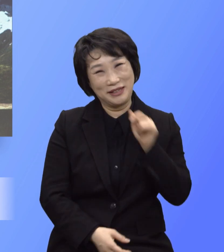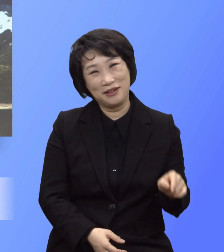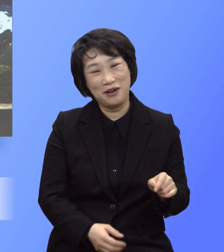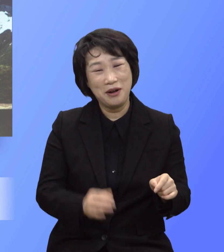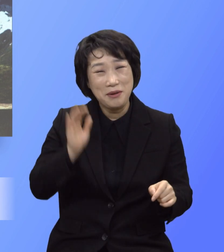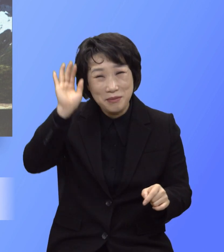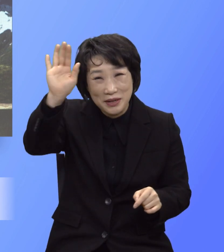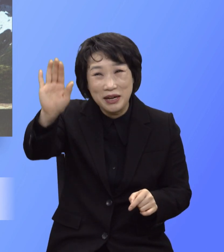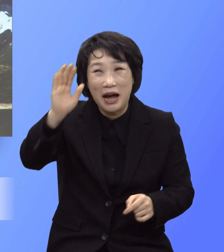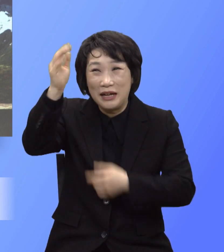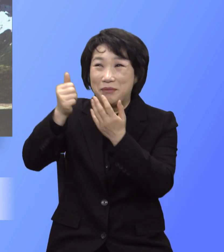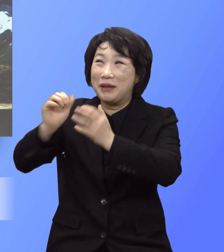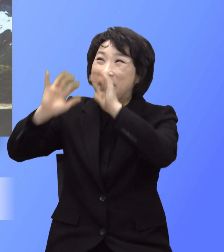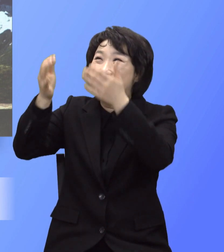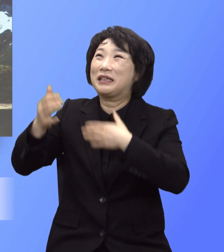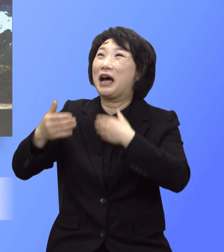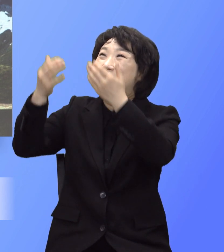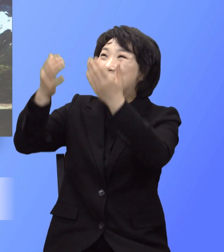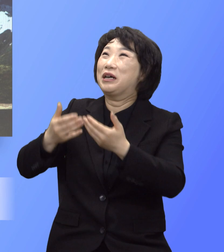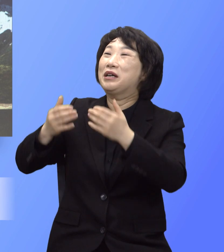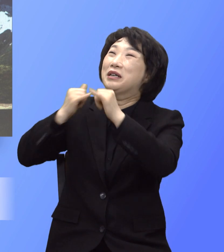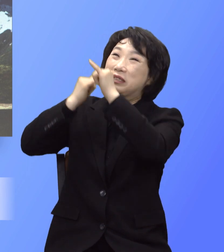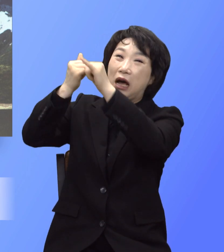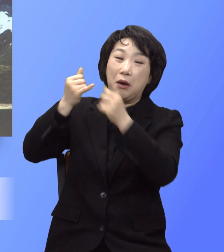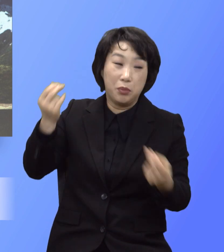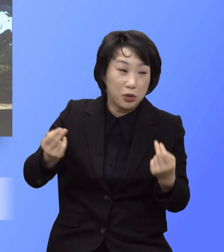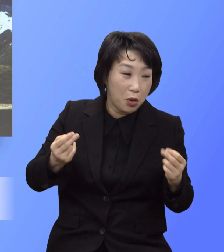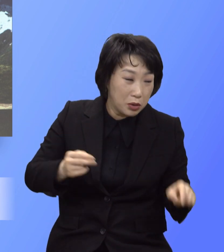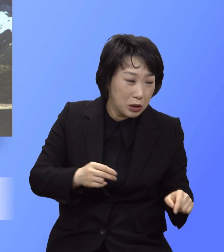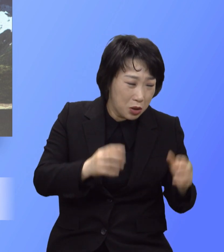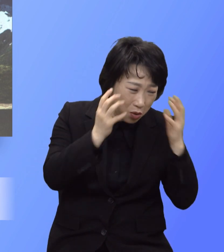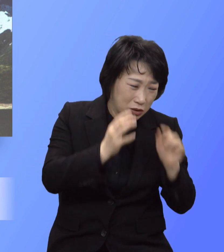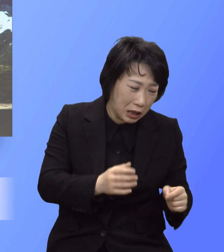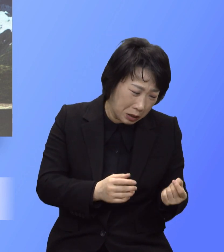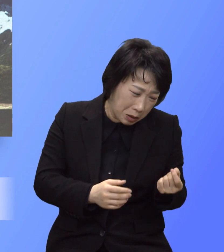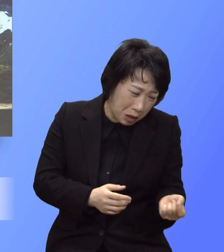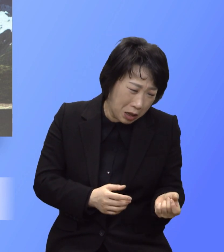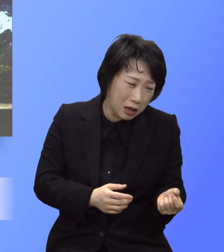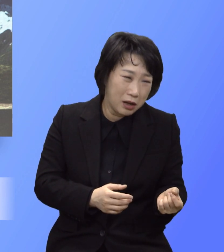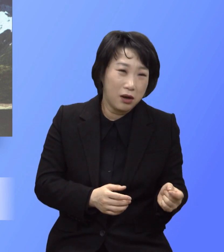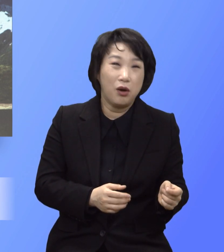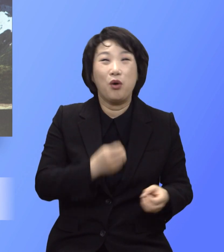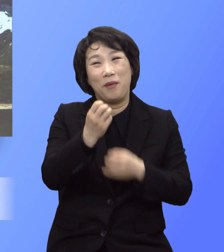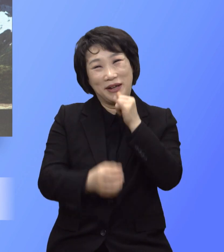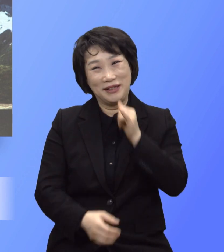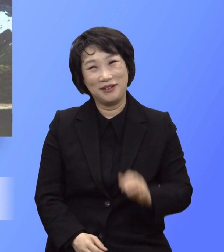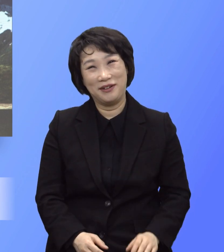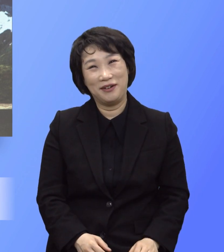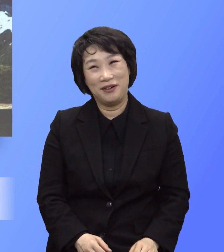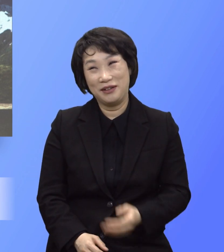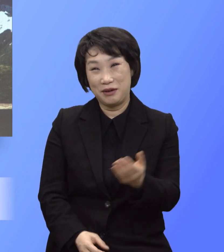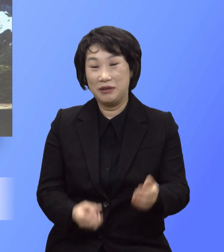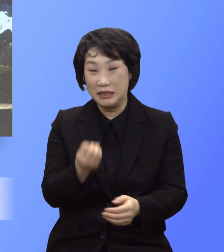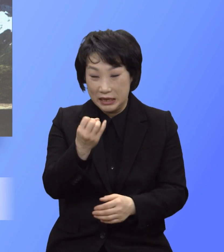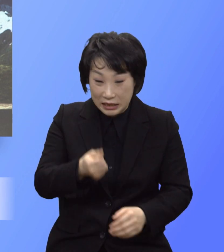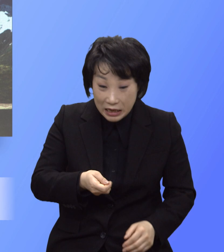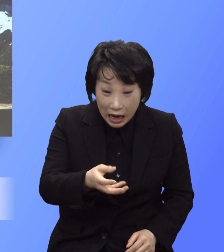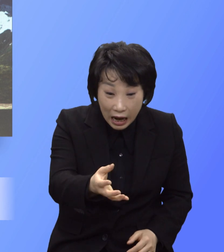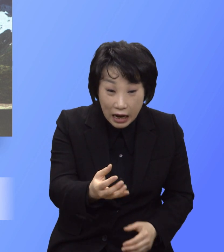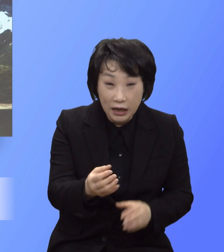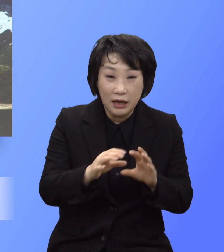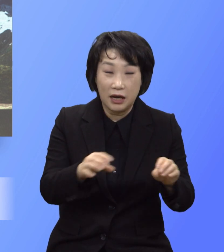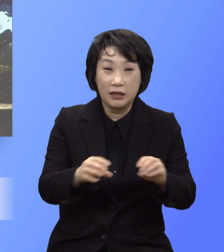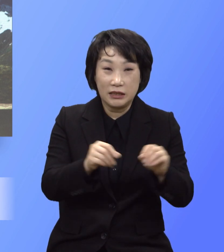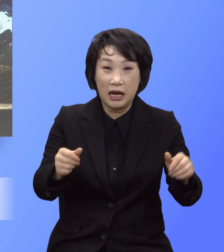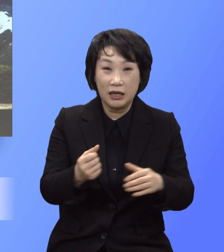장차올 하늘에서 내게 줄 상에 비교할 때 그건 적음하다는 거요. 하나의 미랄이 땅에 떨어질 때